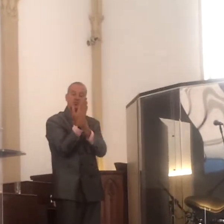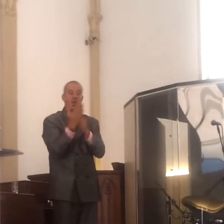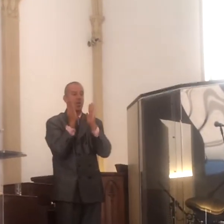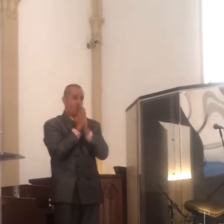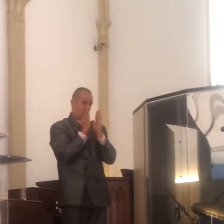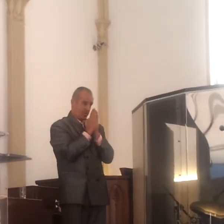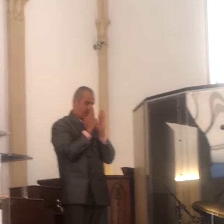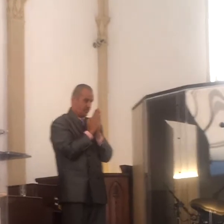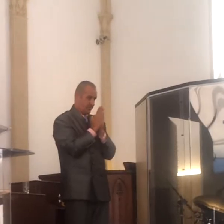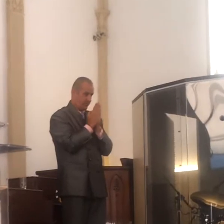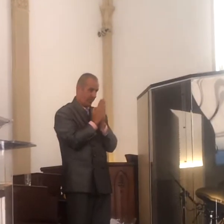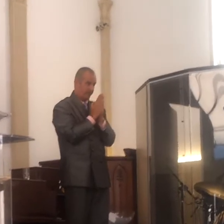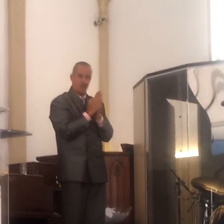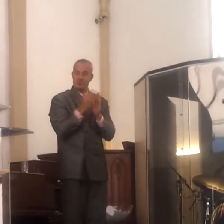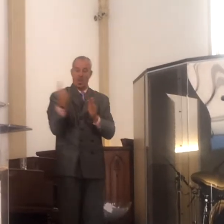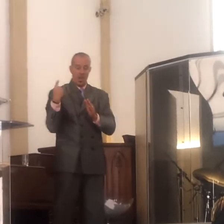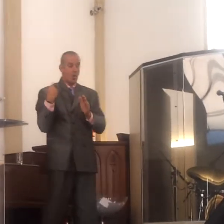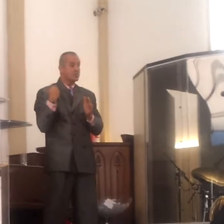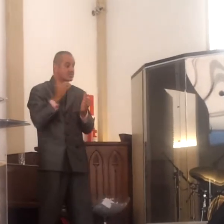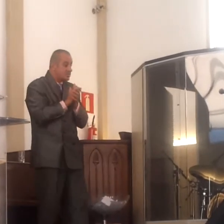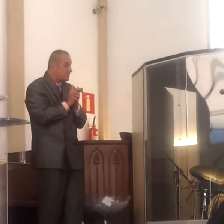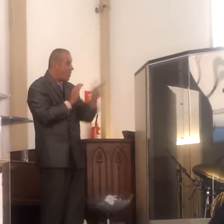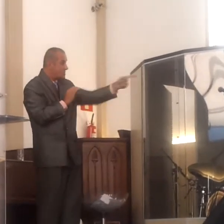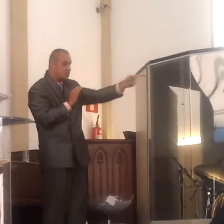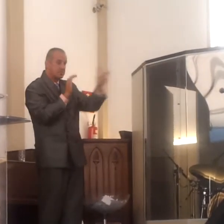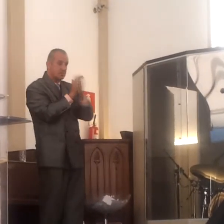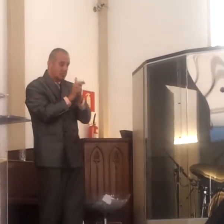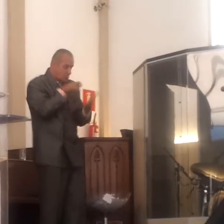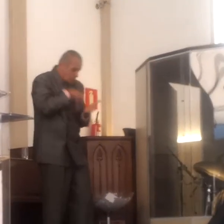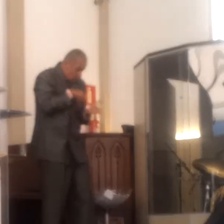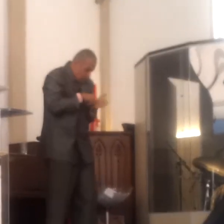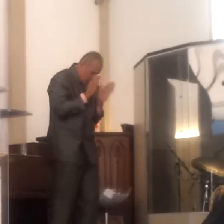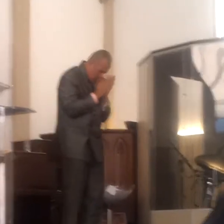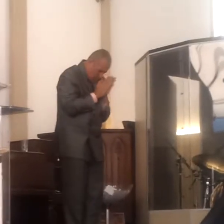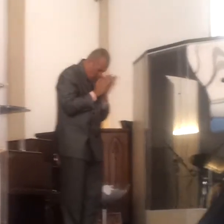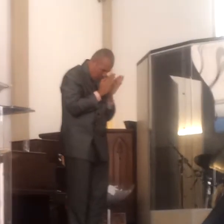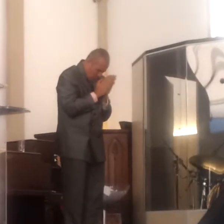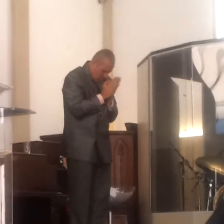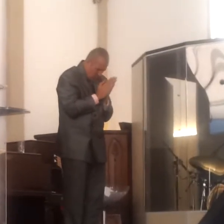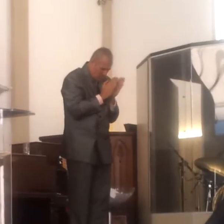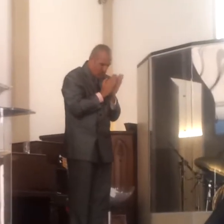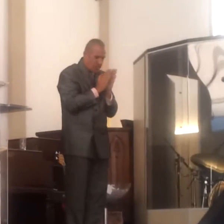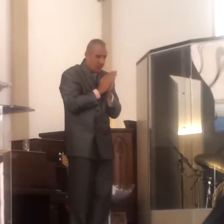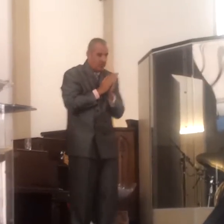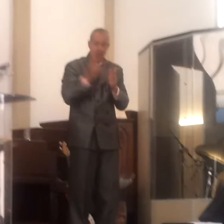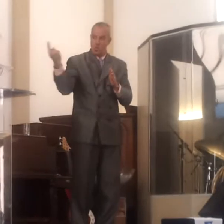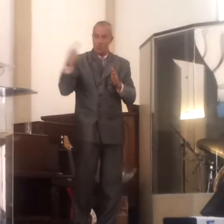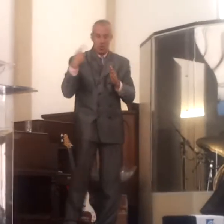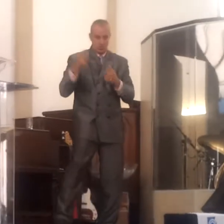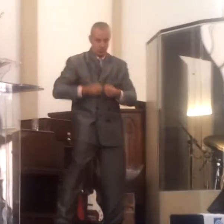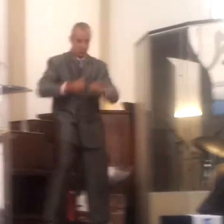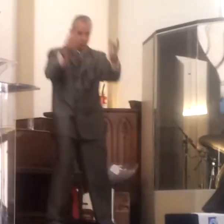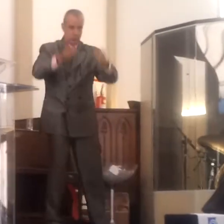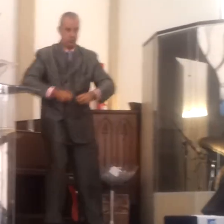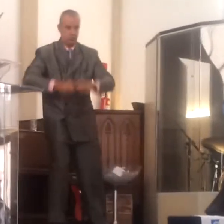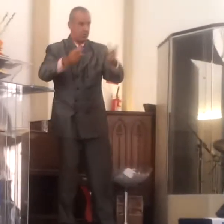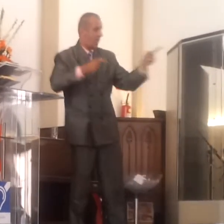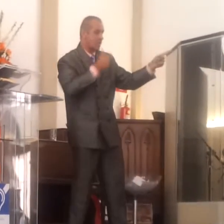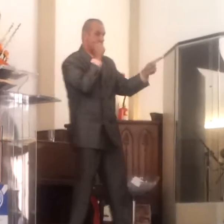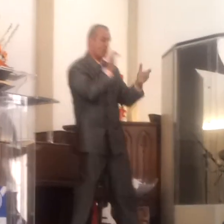As nossas esposas que sustentam os joelhos, elas são as nossas auxiliares, orando enquanto nós distribuímos a palavra de Deus.